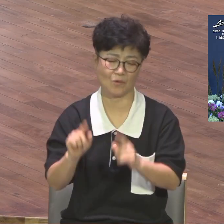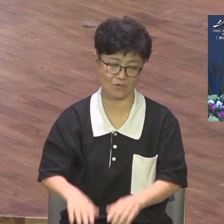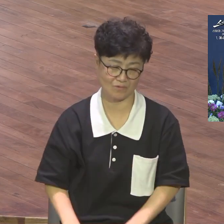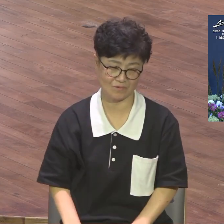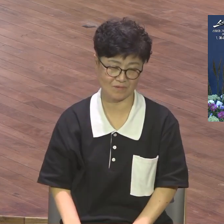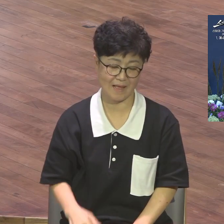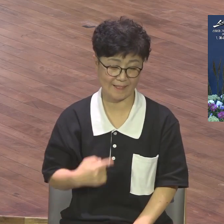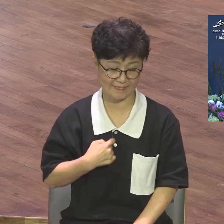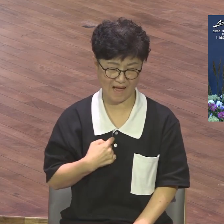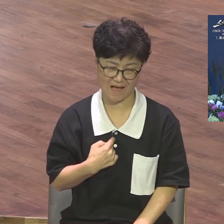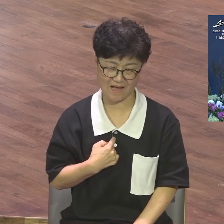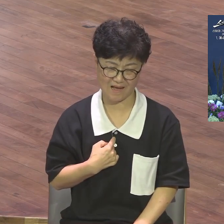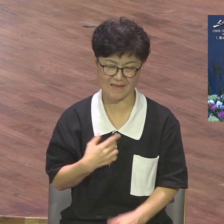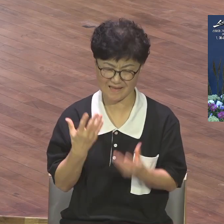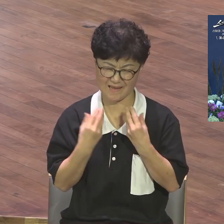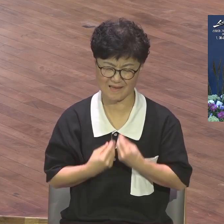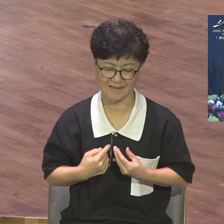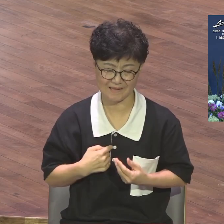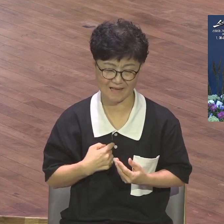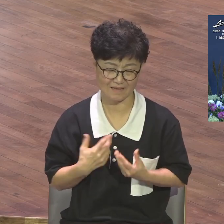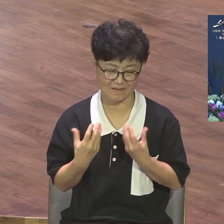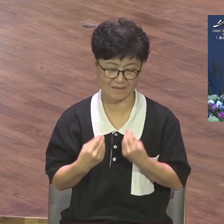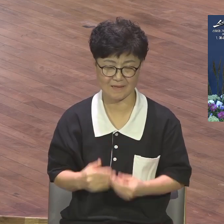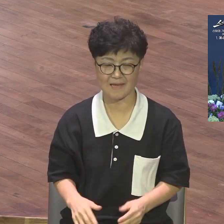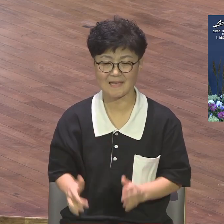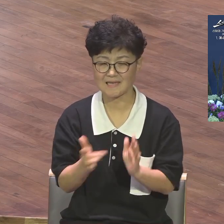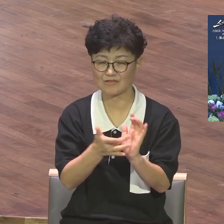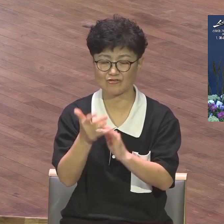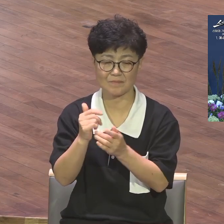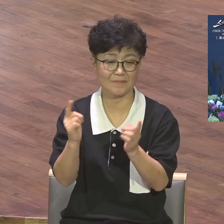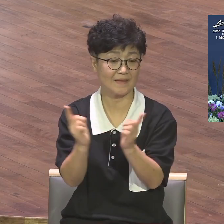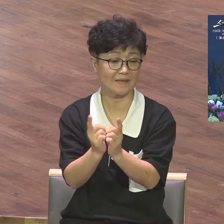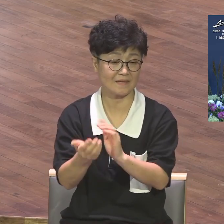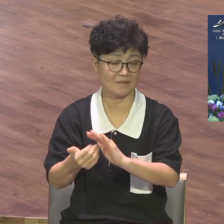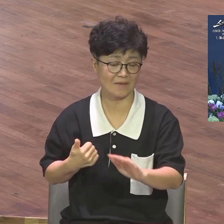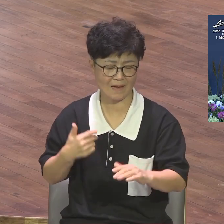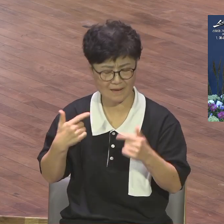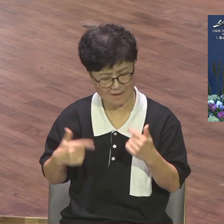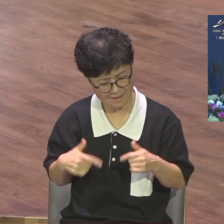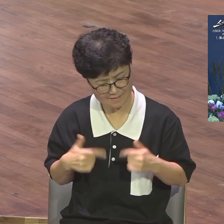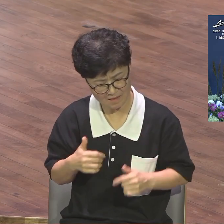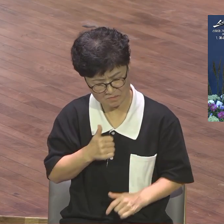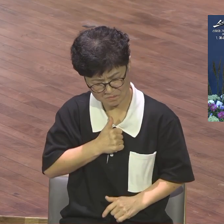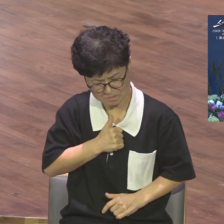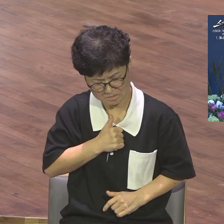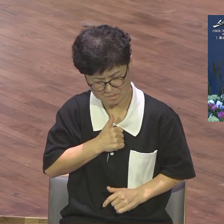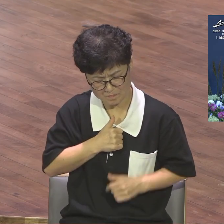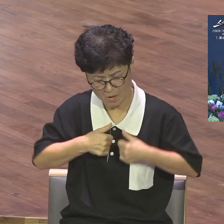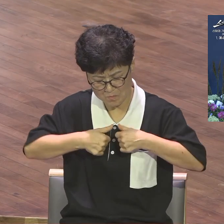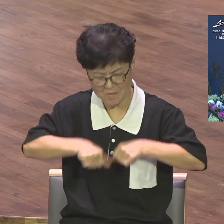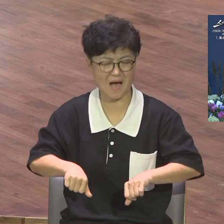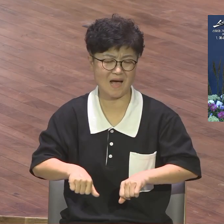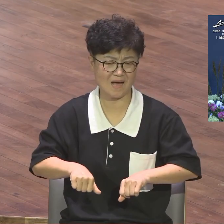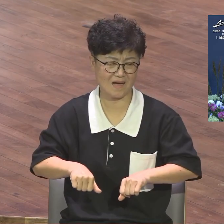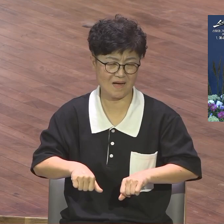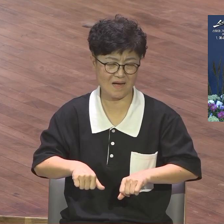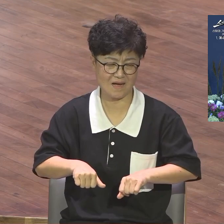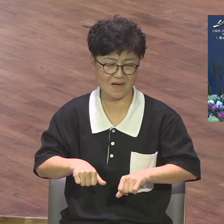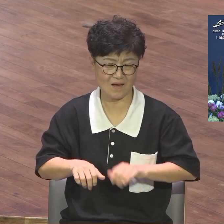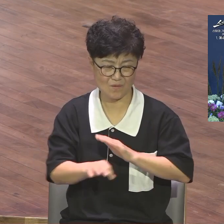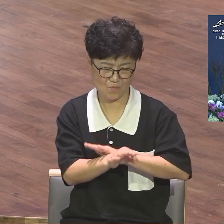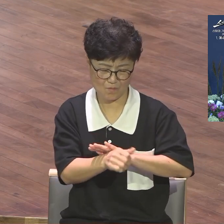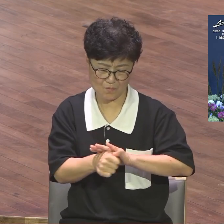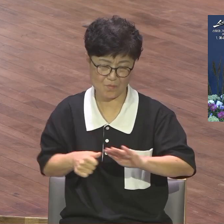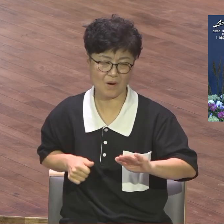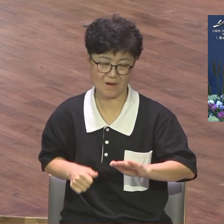제로. 제가 늘 예수님이 이 복음 안에 들어오기 전후 늘 얘기하잖아요. 교회당 열심히 다녔을 때 그때가 사실